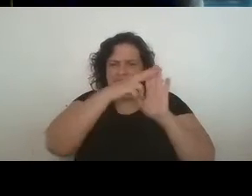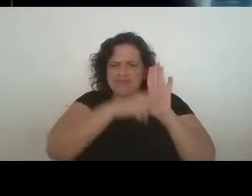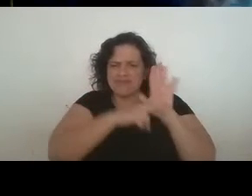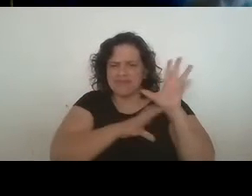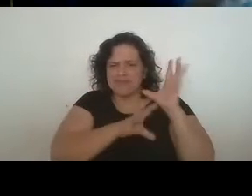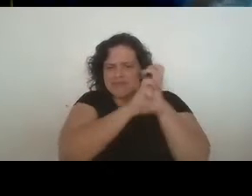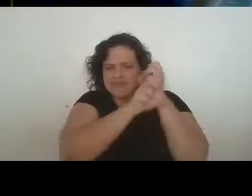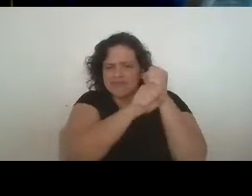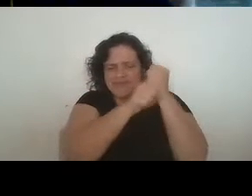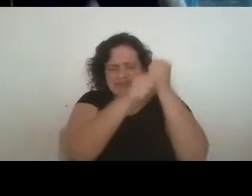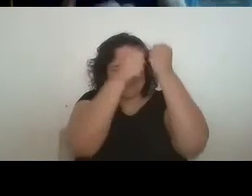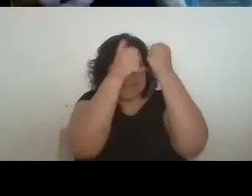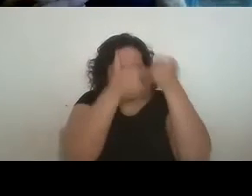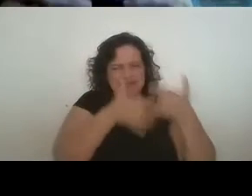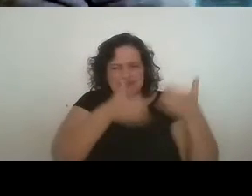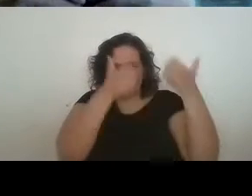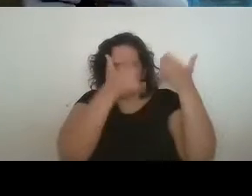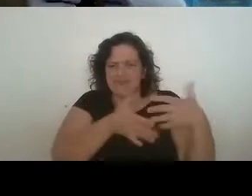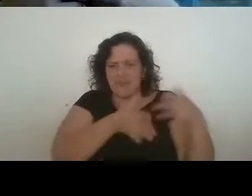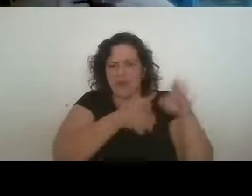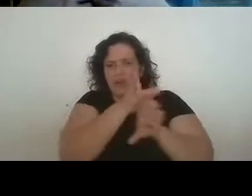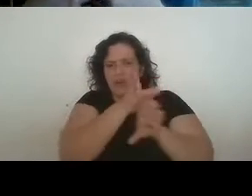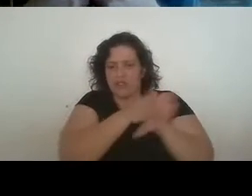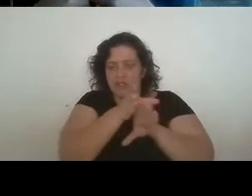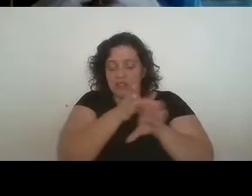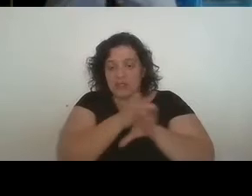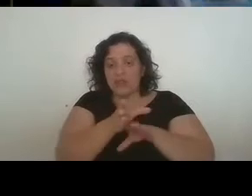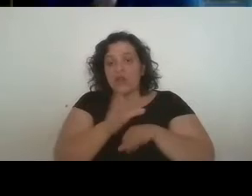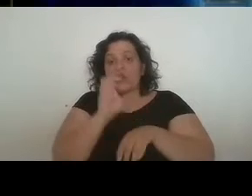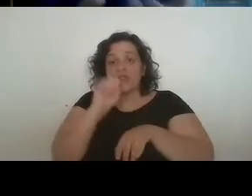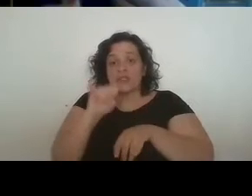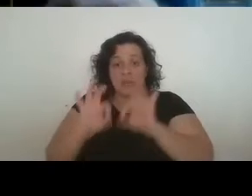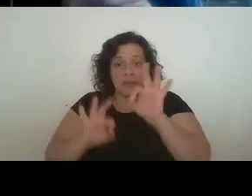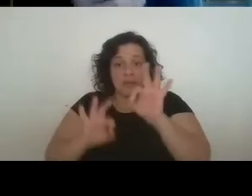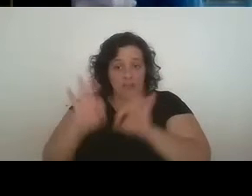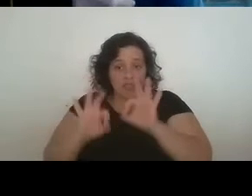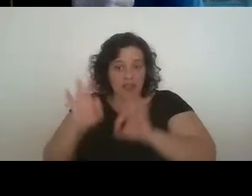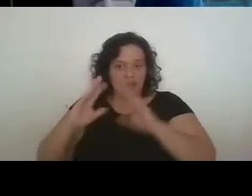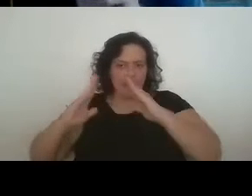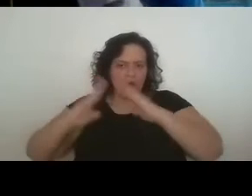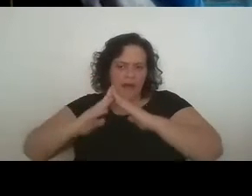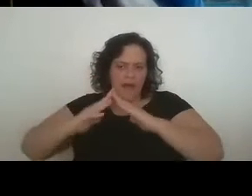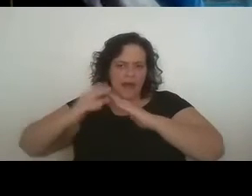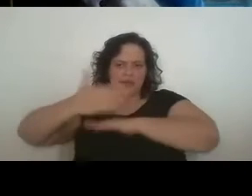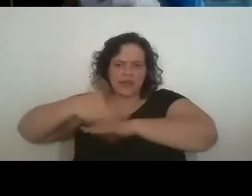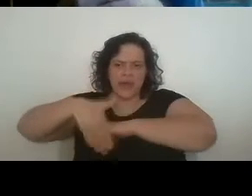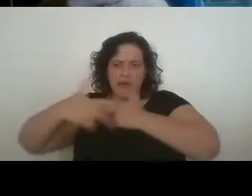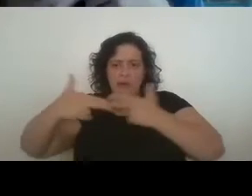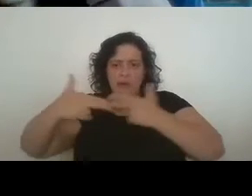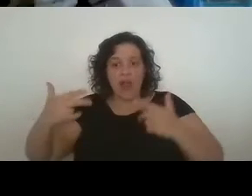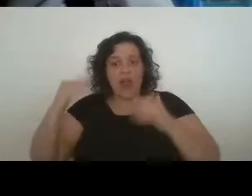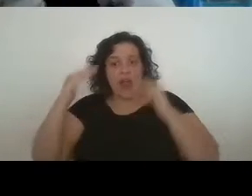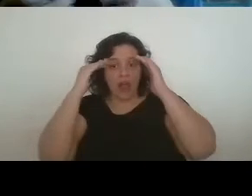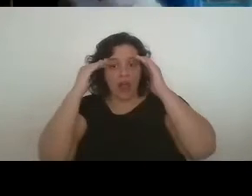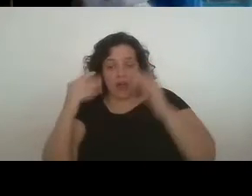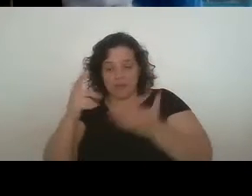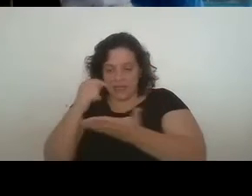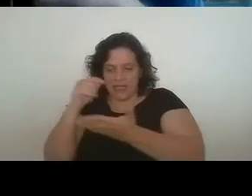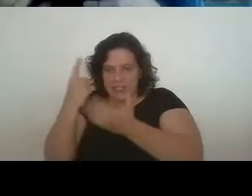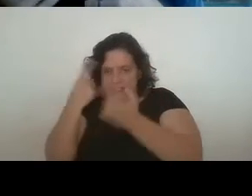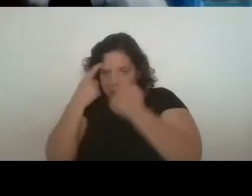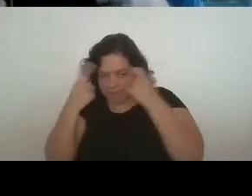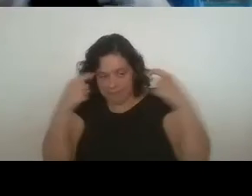e as orientações, porque quem projeta, então, leva isso para dentro do órgão aprovador para dar o